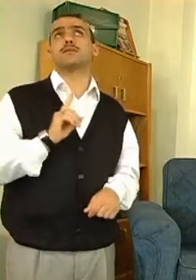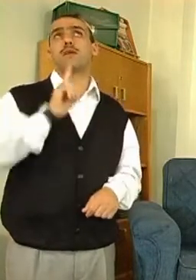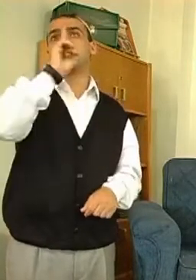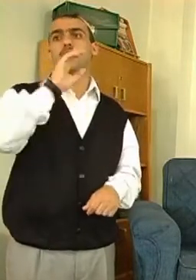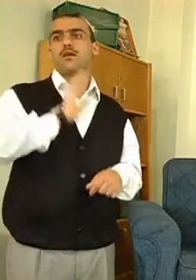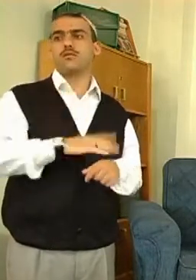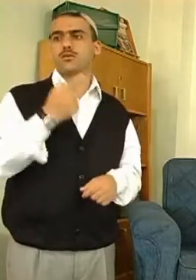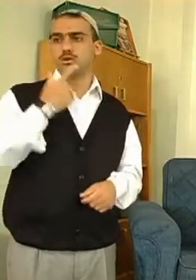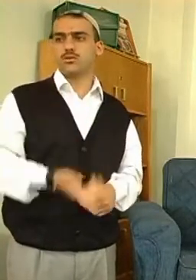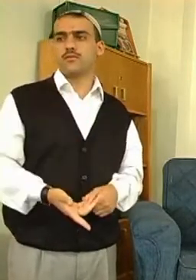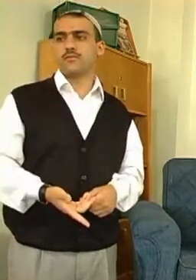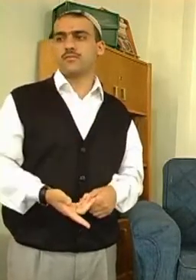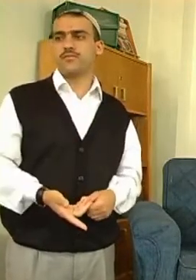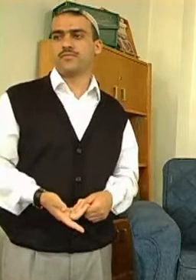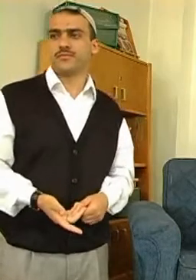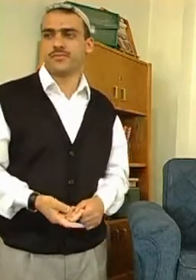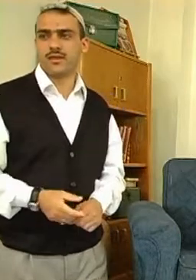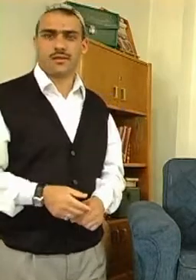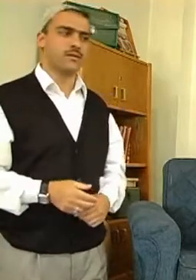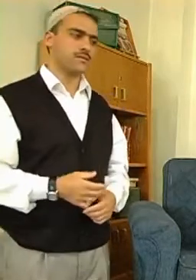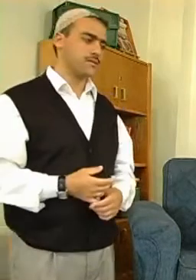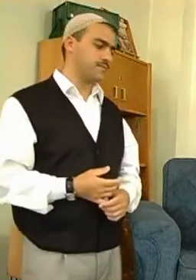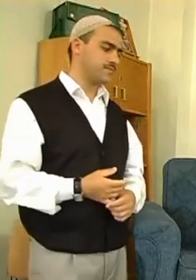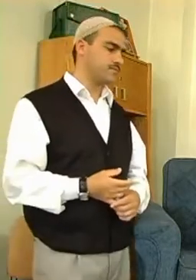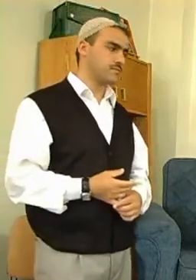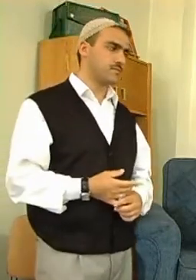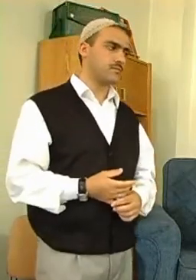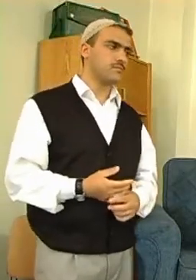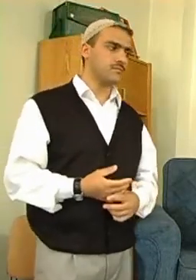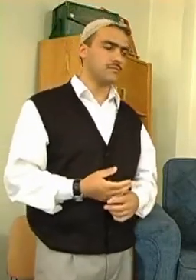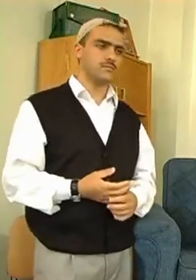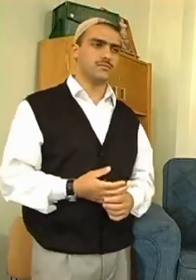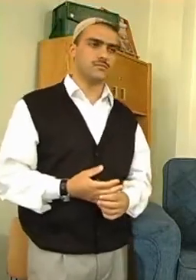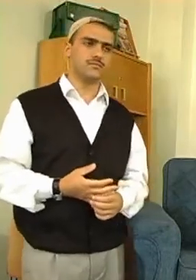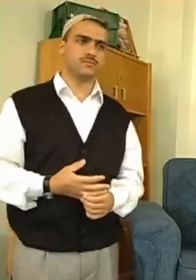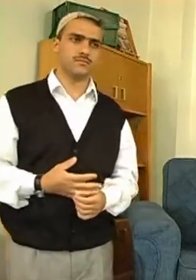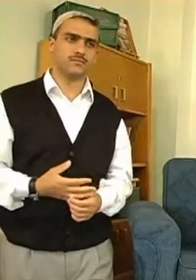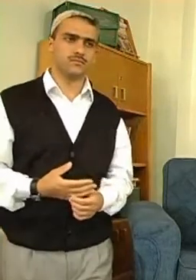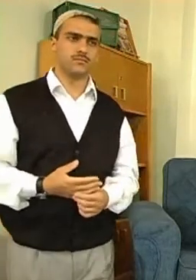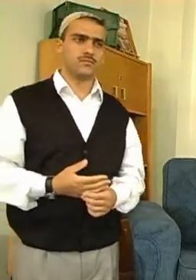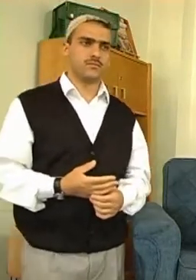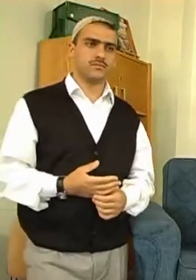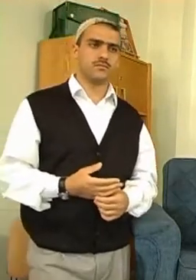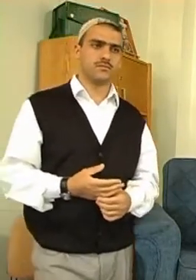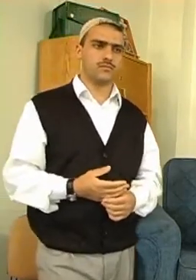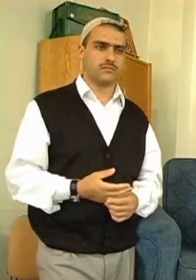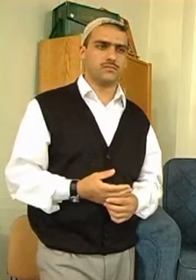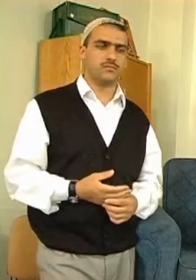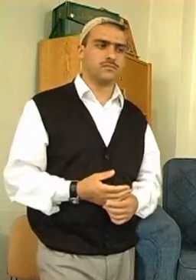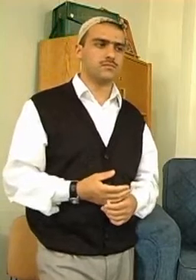Evet. Her biri birer parlak elmas iken birer sönük şişe